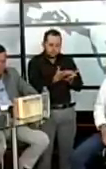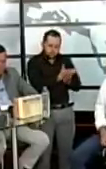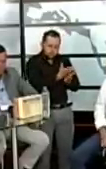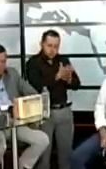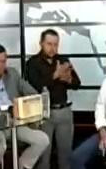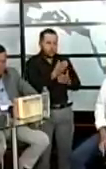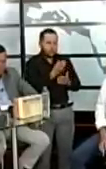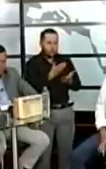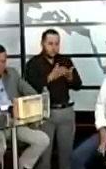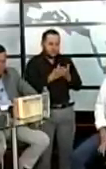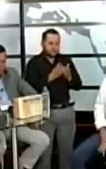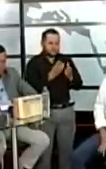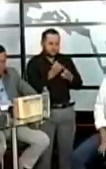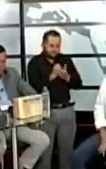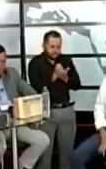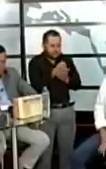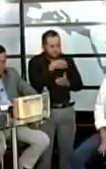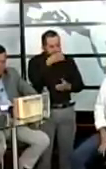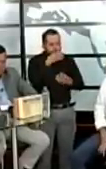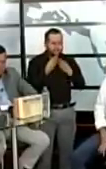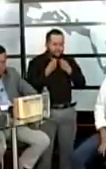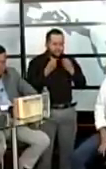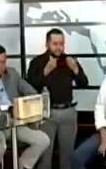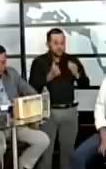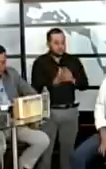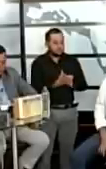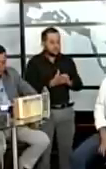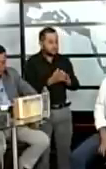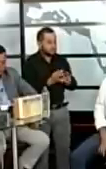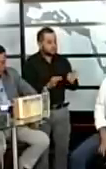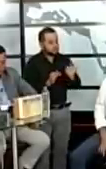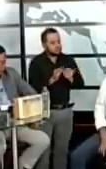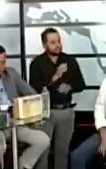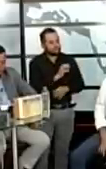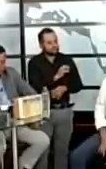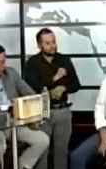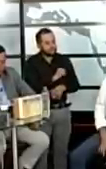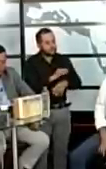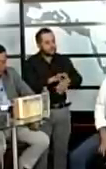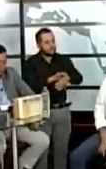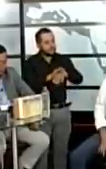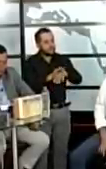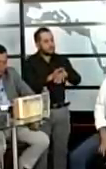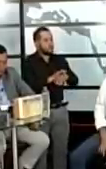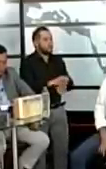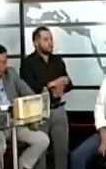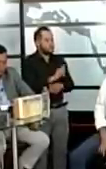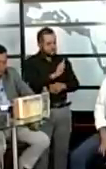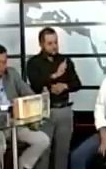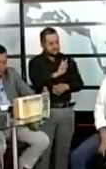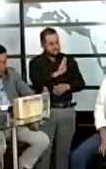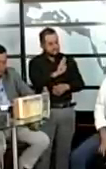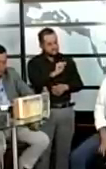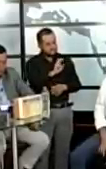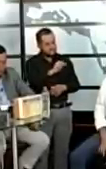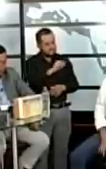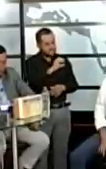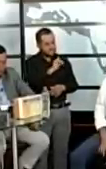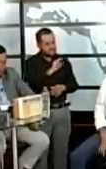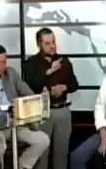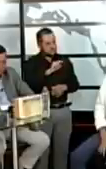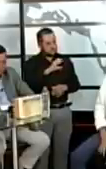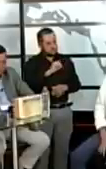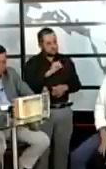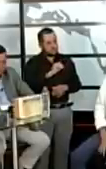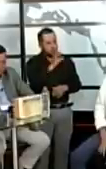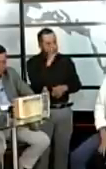Jimmy, es importante que pues las condolencias a la familia del médico Francisco Castro Castillo. Fue concejal